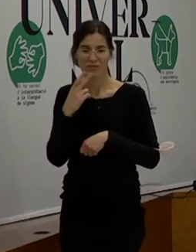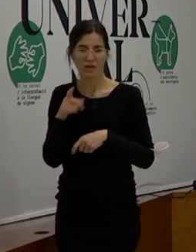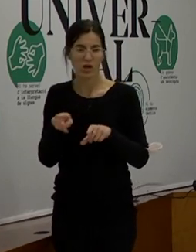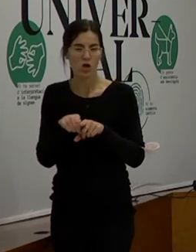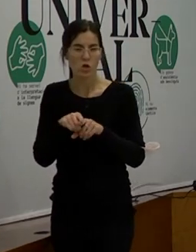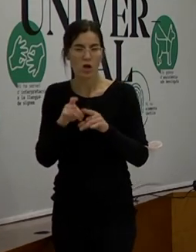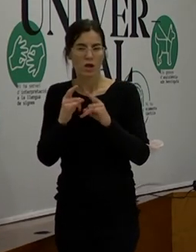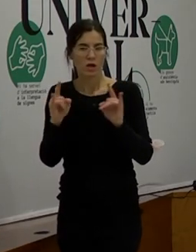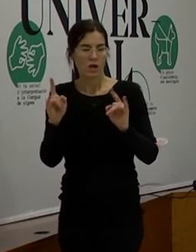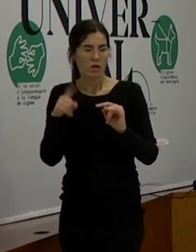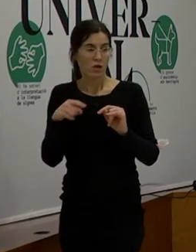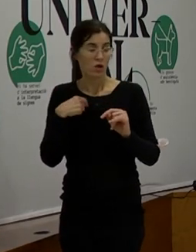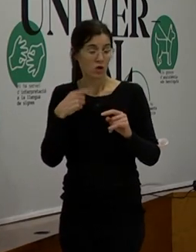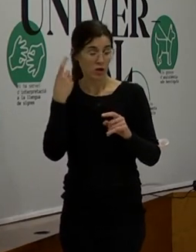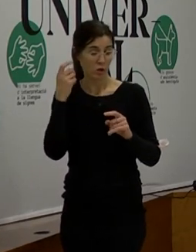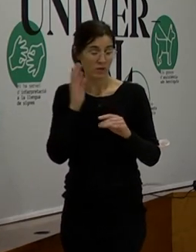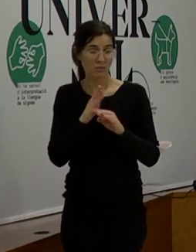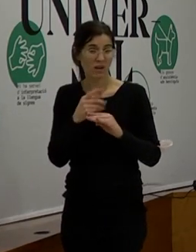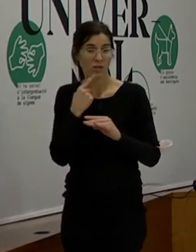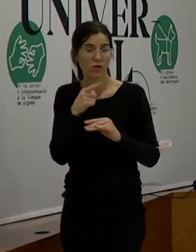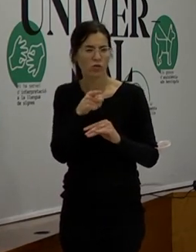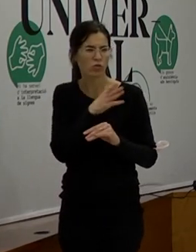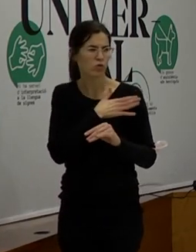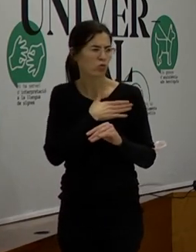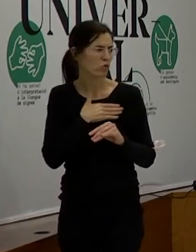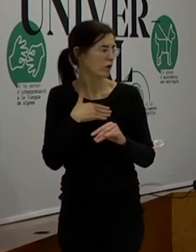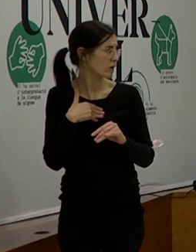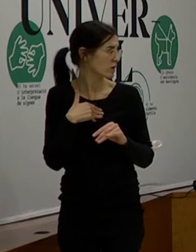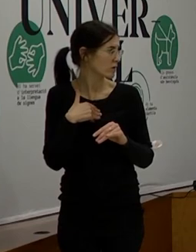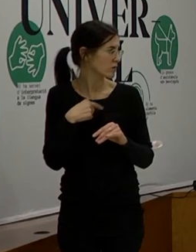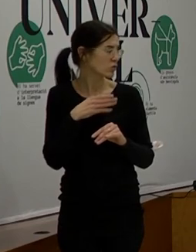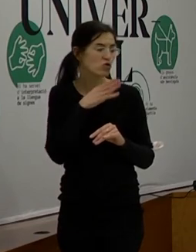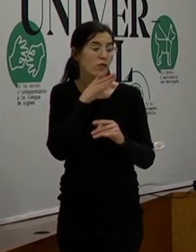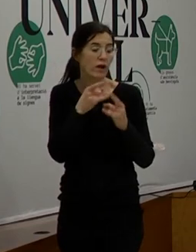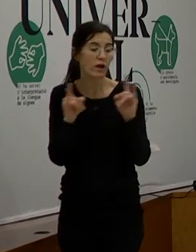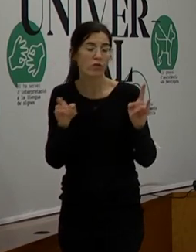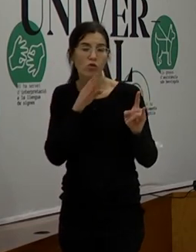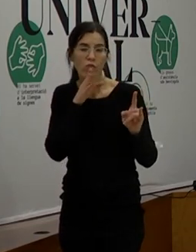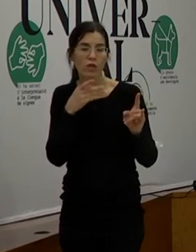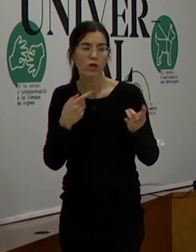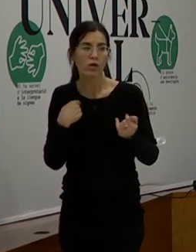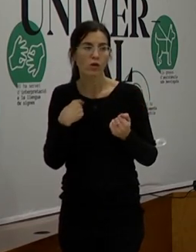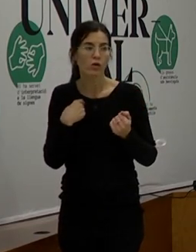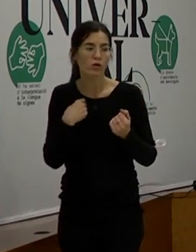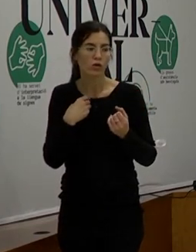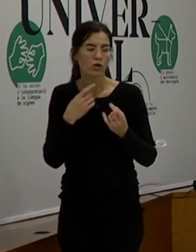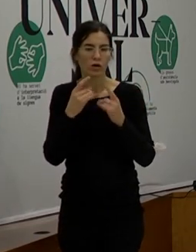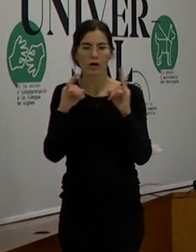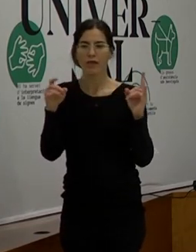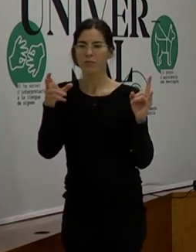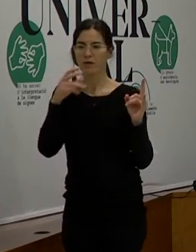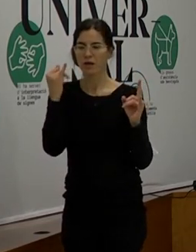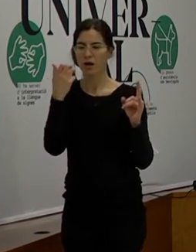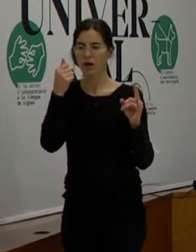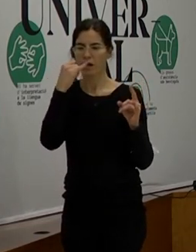les plantes. O sigui, jo als alumnes els dic, vamos a hacer calles. ¿Tú por dónde vas? Por el jardín. Yo por el jazmín.